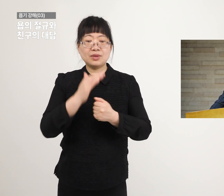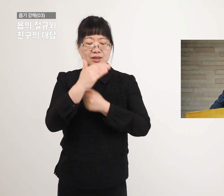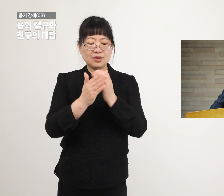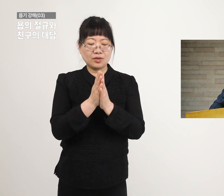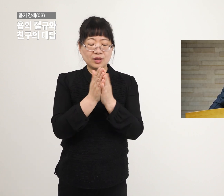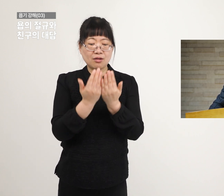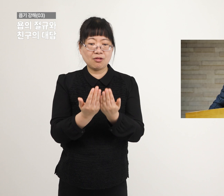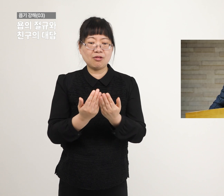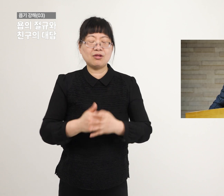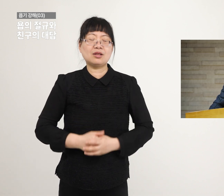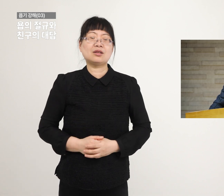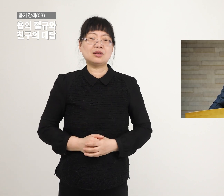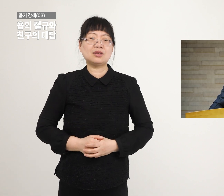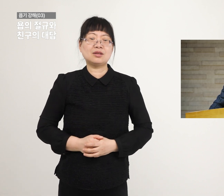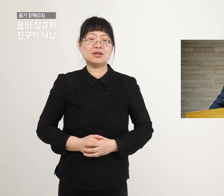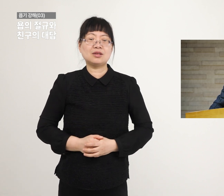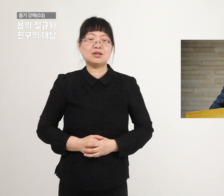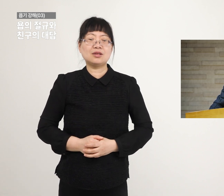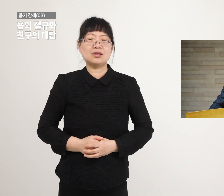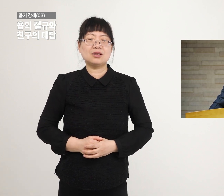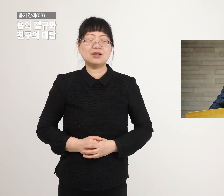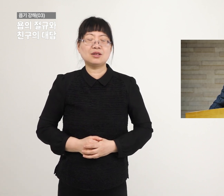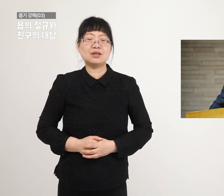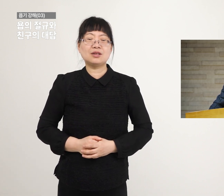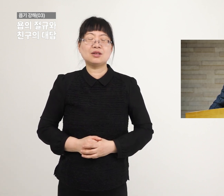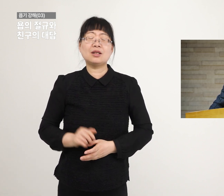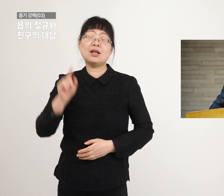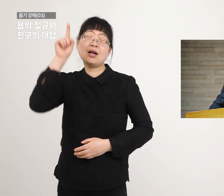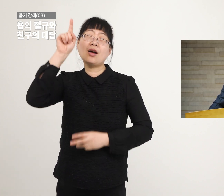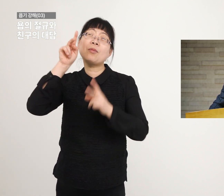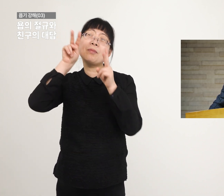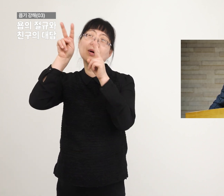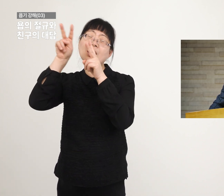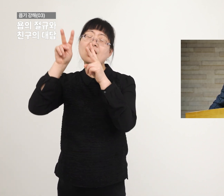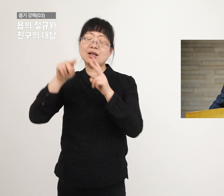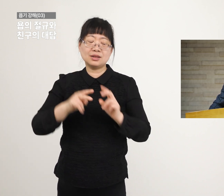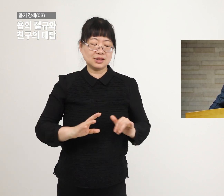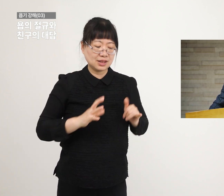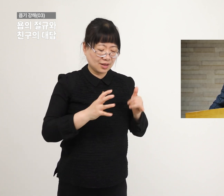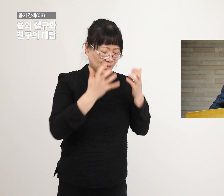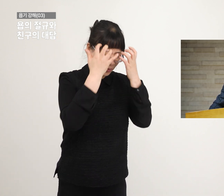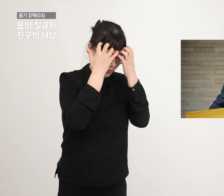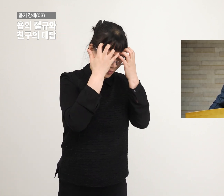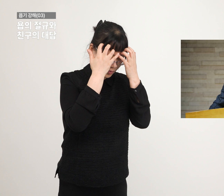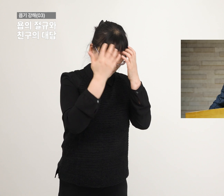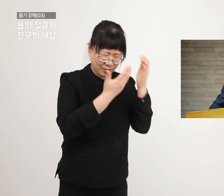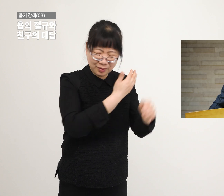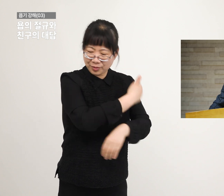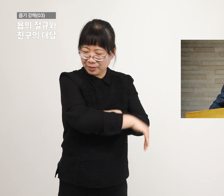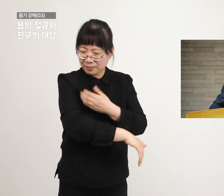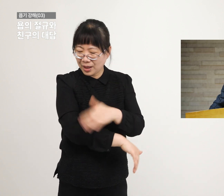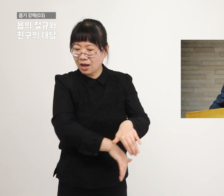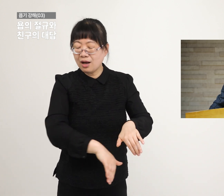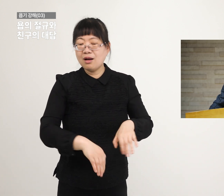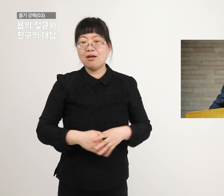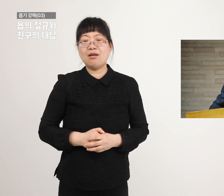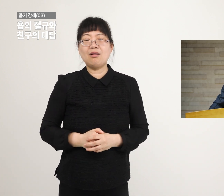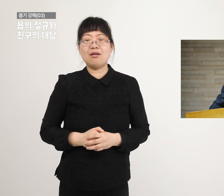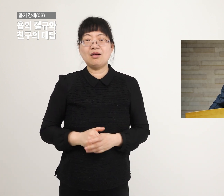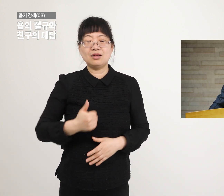성경은 천당만 바라보고 이 땅의 고통을 외면하고